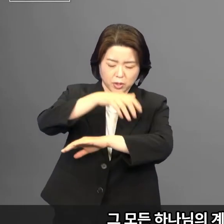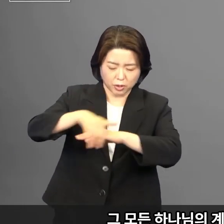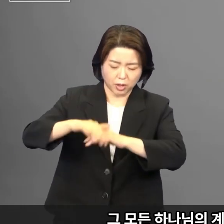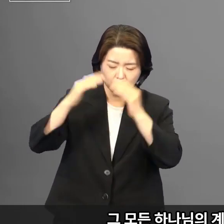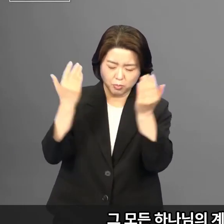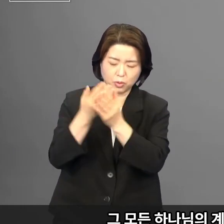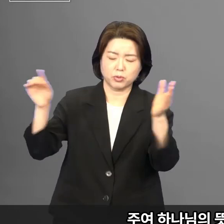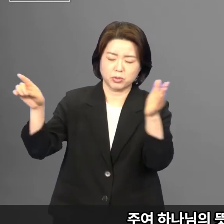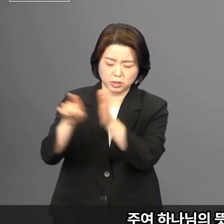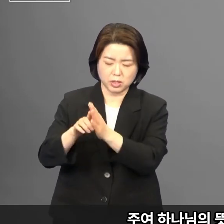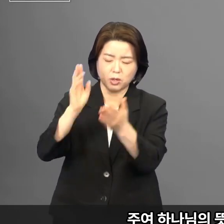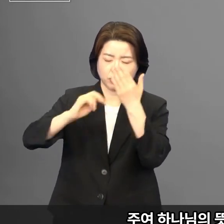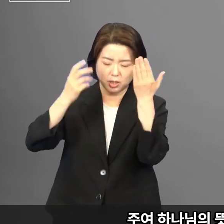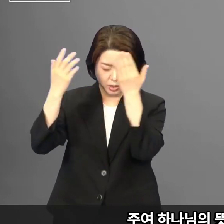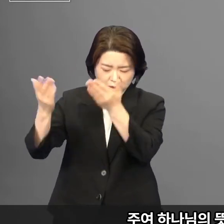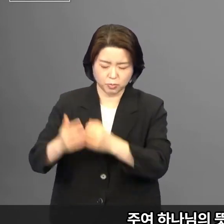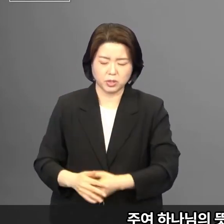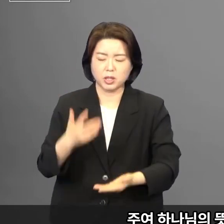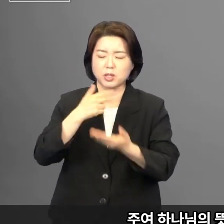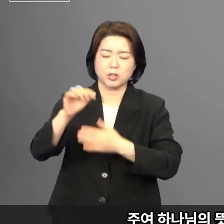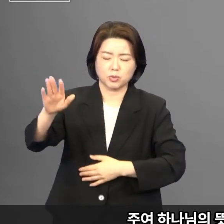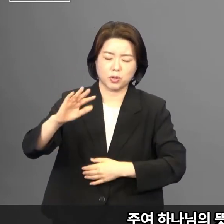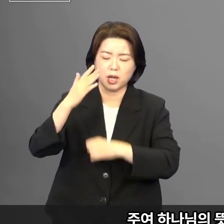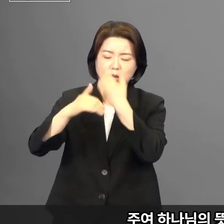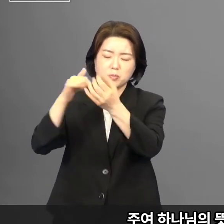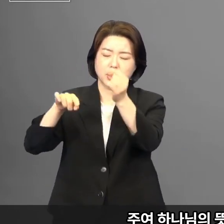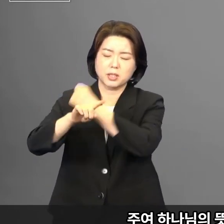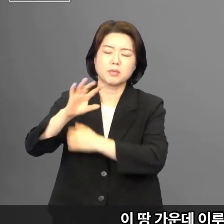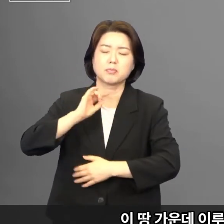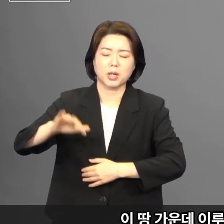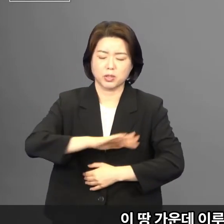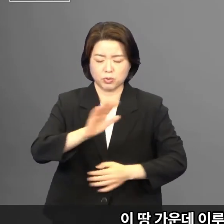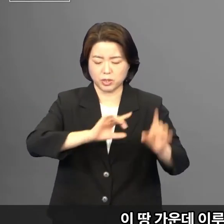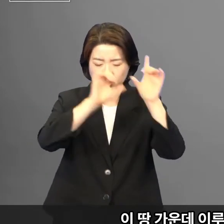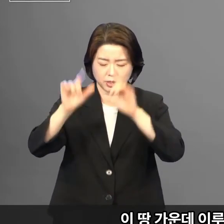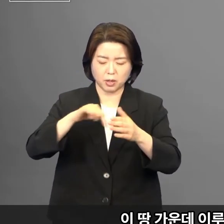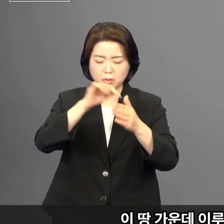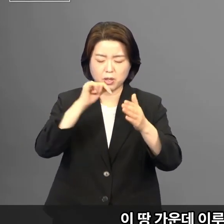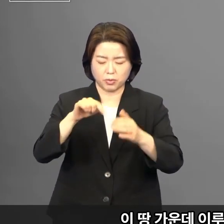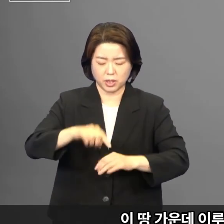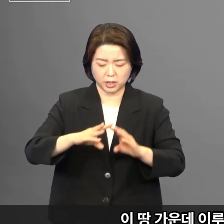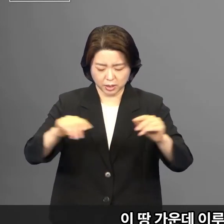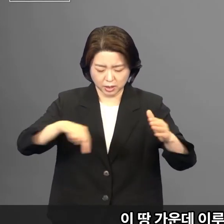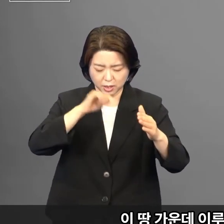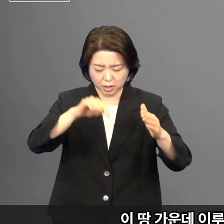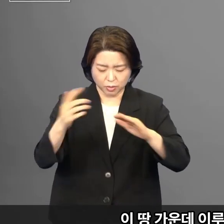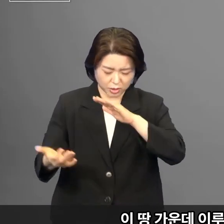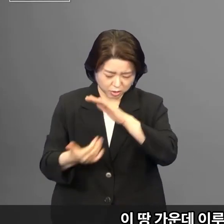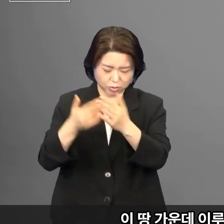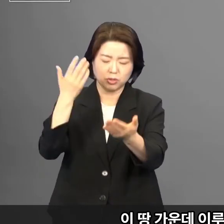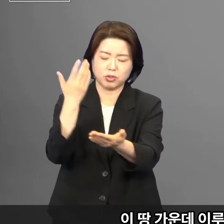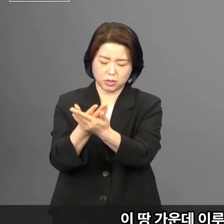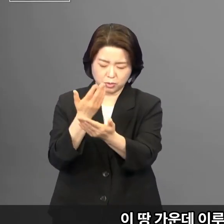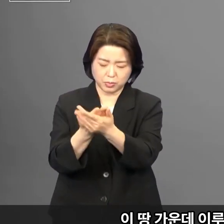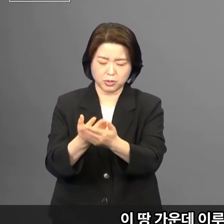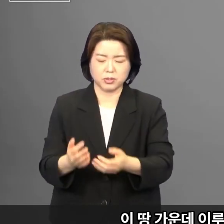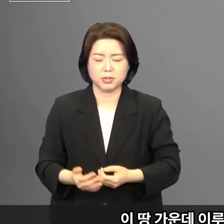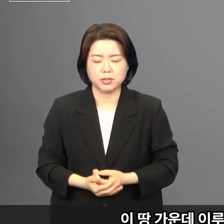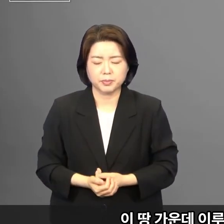신뢰하며 찬양하오니, 주여 하나님의 뜻만이 우리의 삶 가운데, 이 땅 가운데 이루어지게 하여